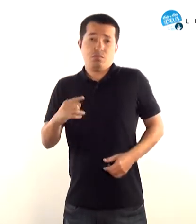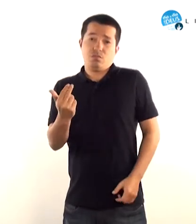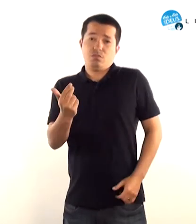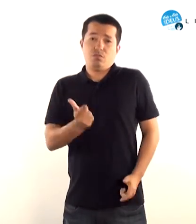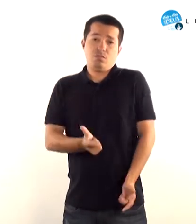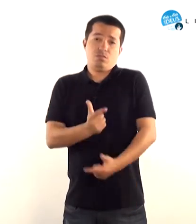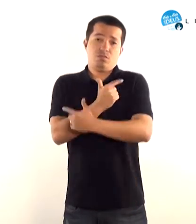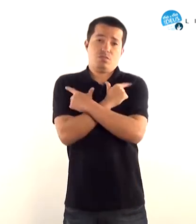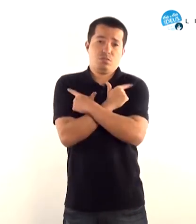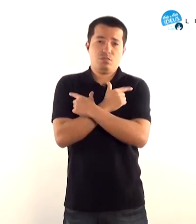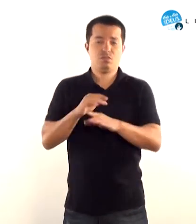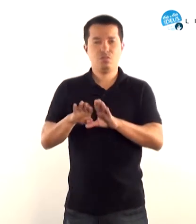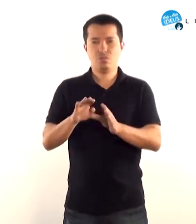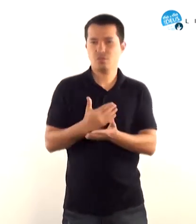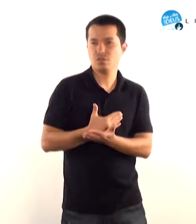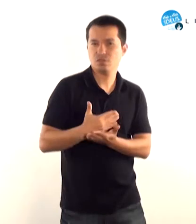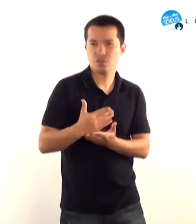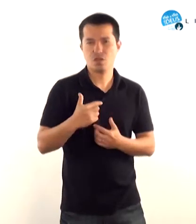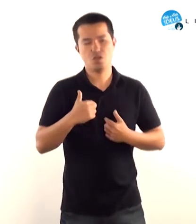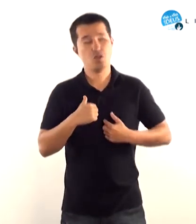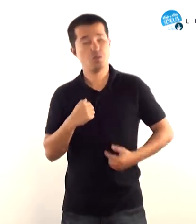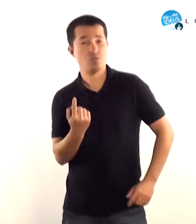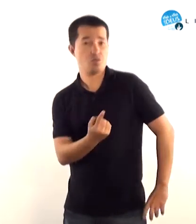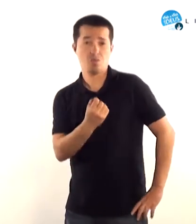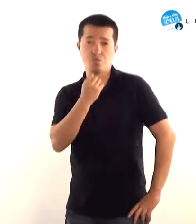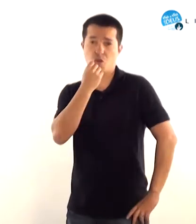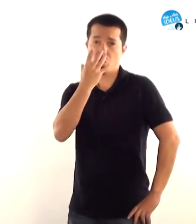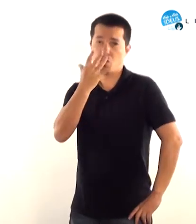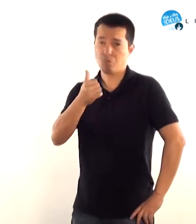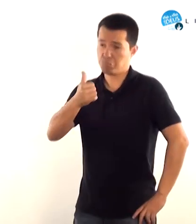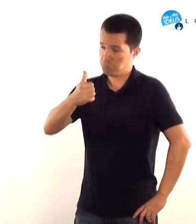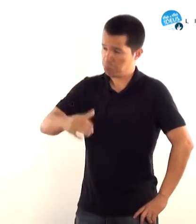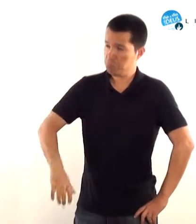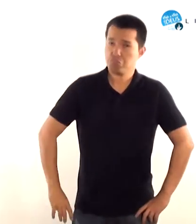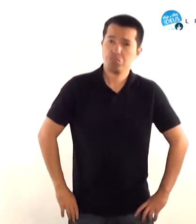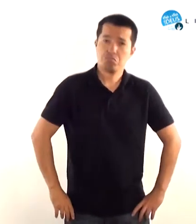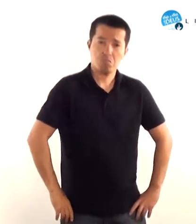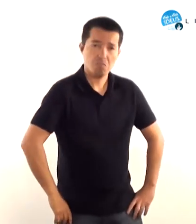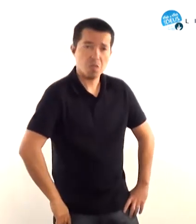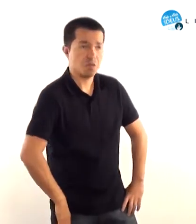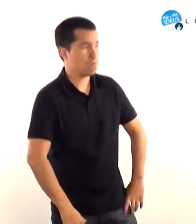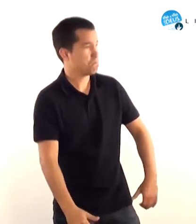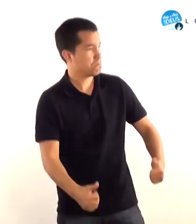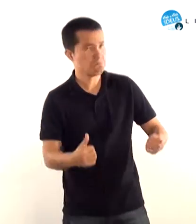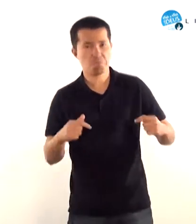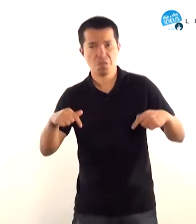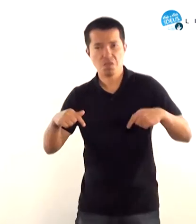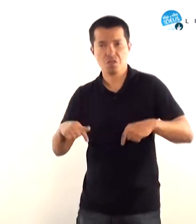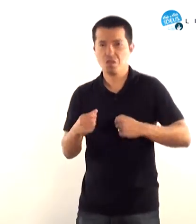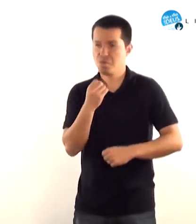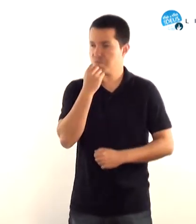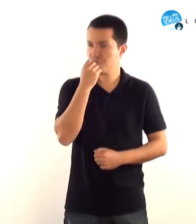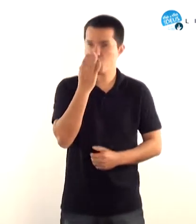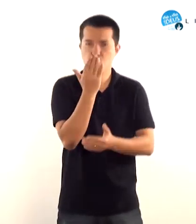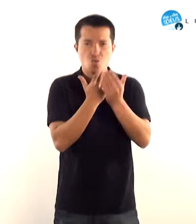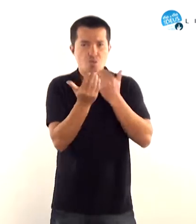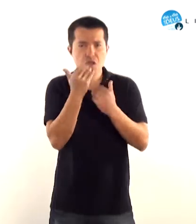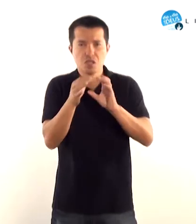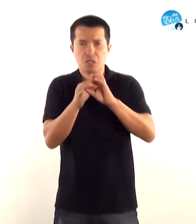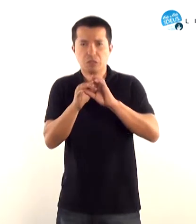Sutilmente, eles começaram a ficar muito orgulhosos deles mesmos. Nós somos bons, hein? Nós vivemos numa